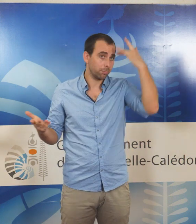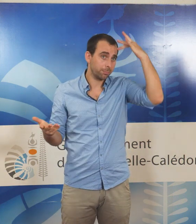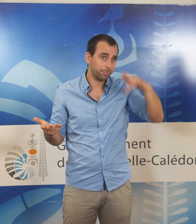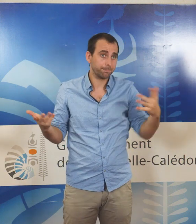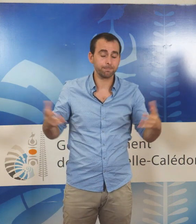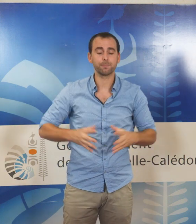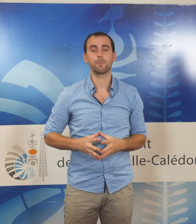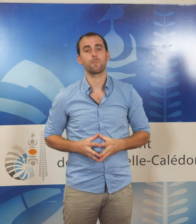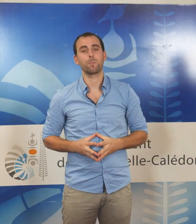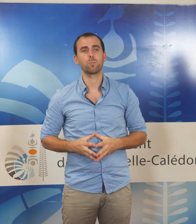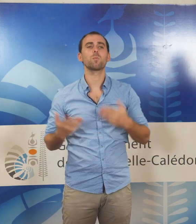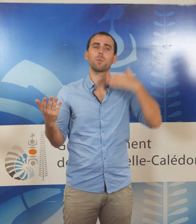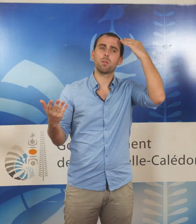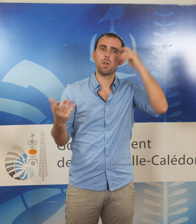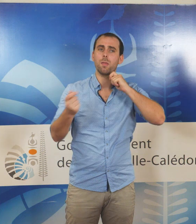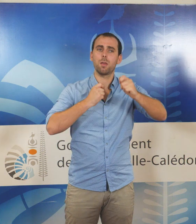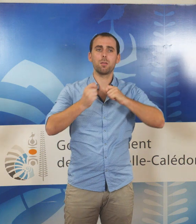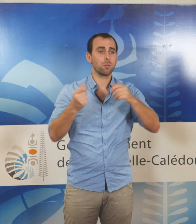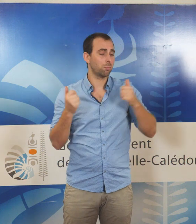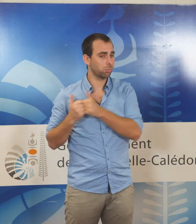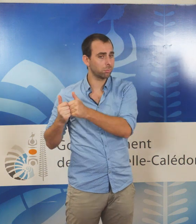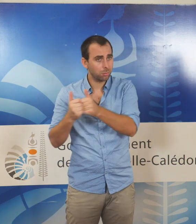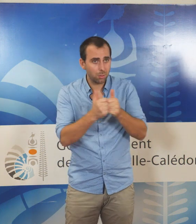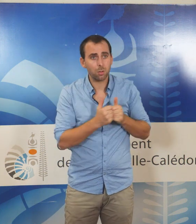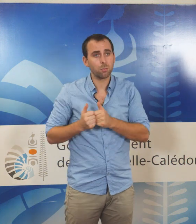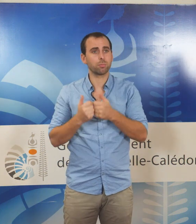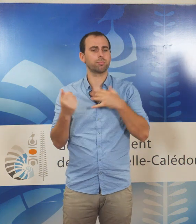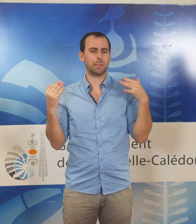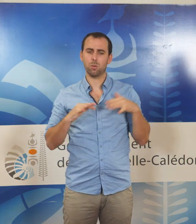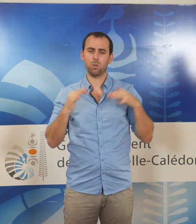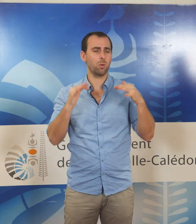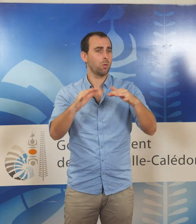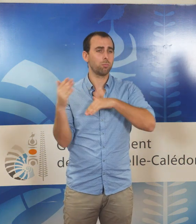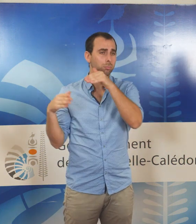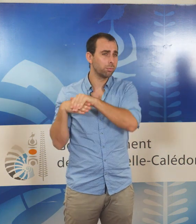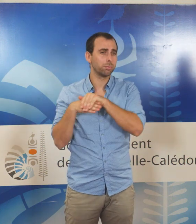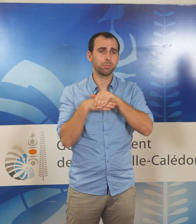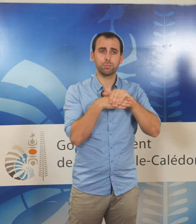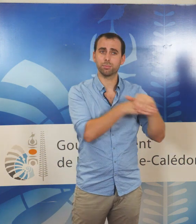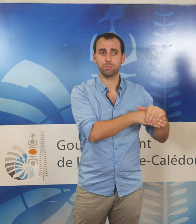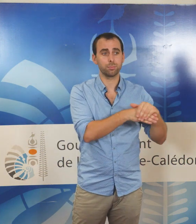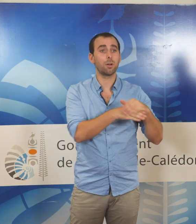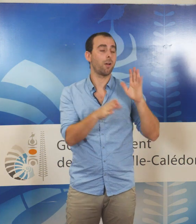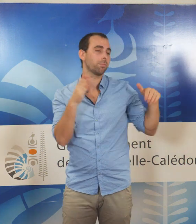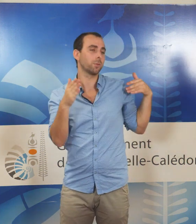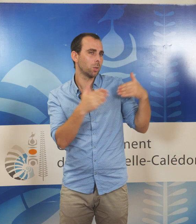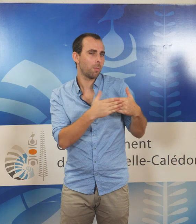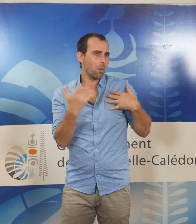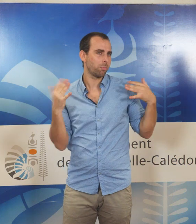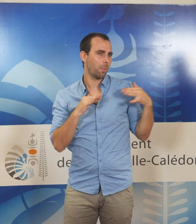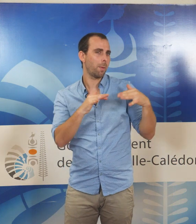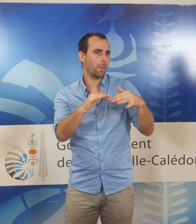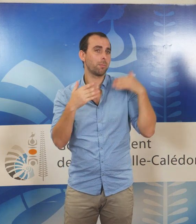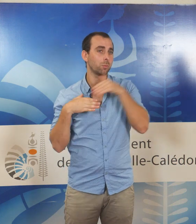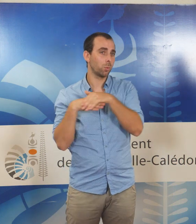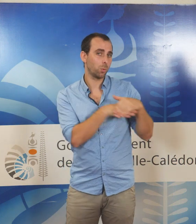Je sais qu'on avait discuté des conditions de rapatriement ensemble. On a des réunions tous les soirs en collégialité. Enfin, on avait des réunions tous les soirs en collégialité